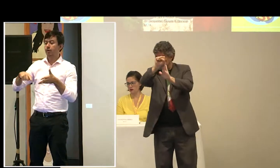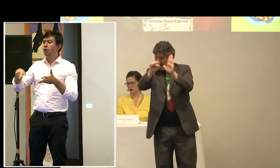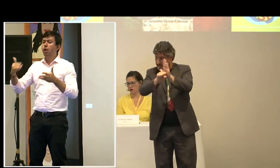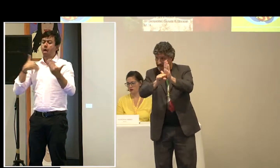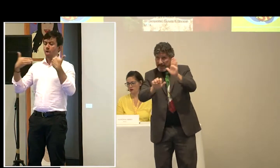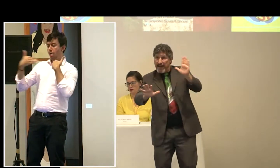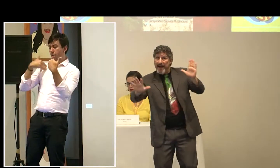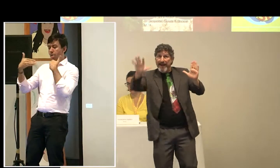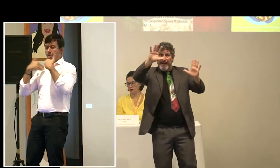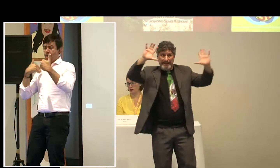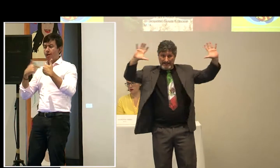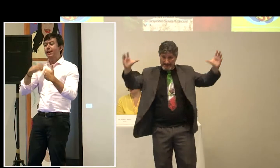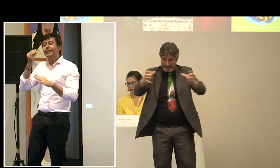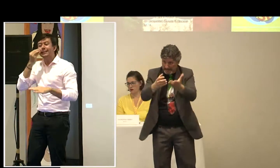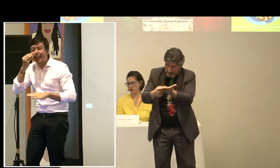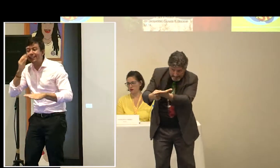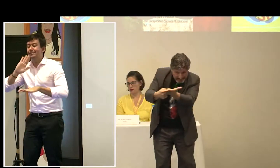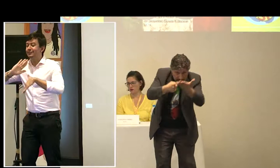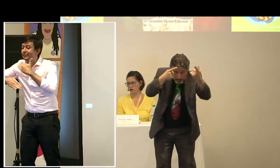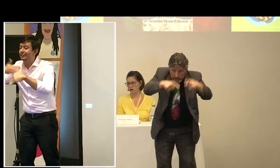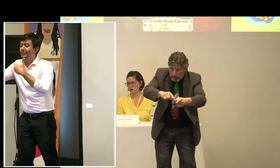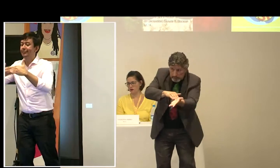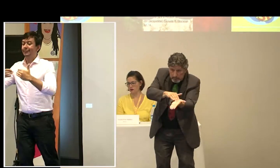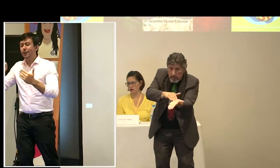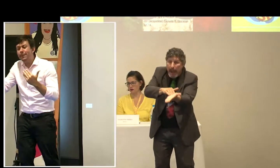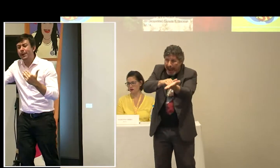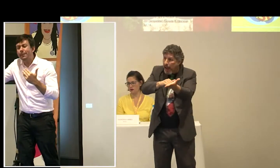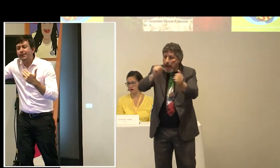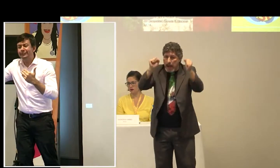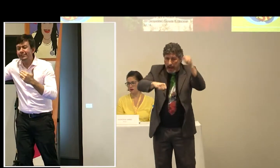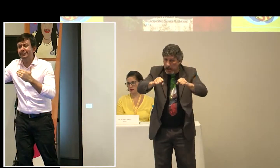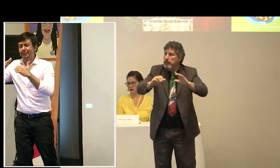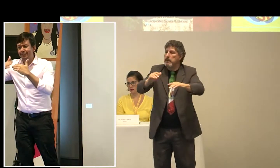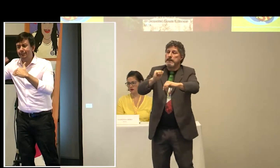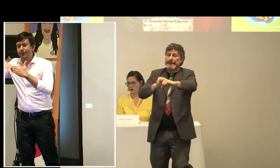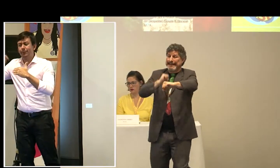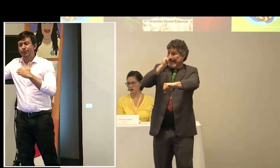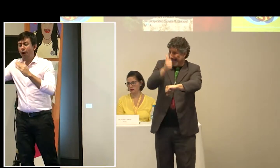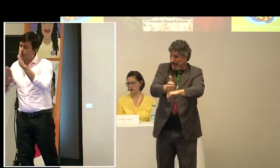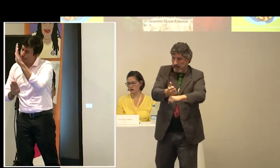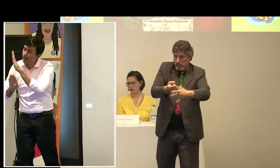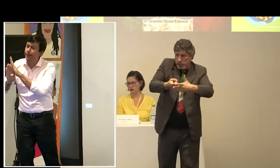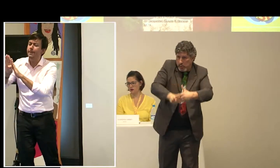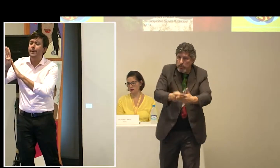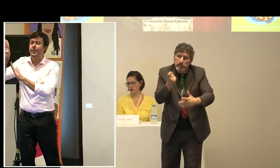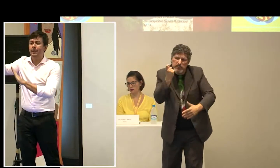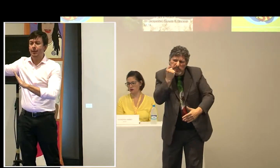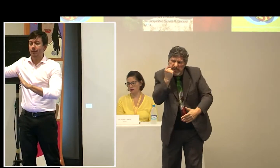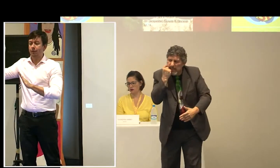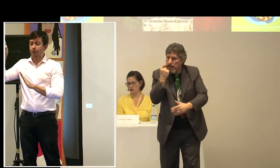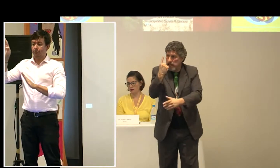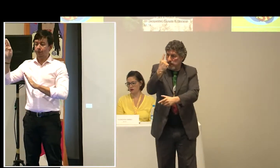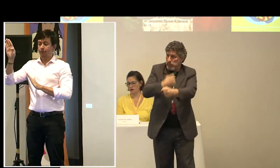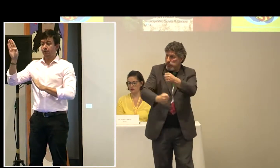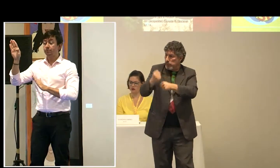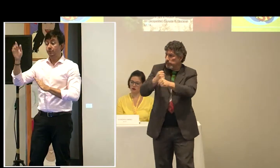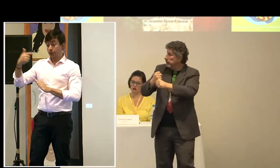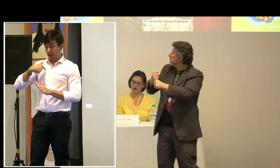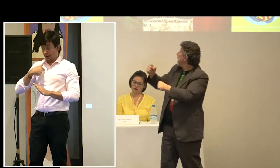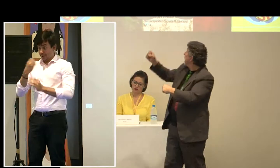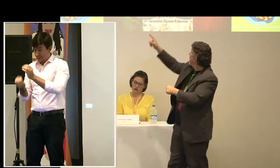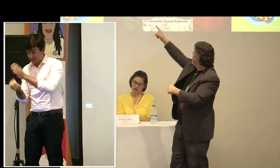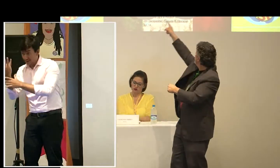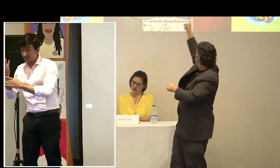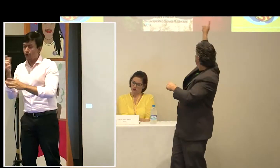Existem muitos surdos na escola e por isso é importante que eles utilizem a língua de sinais e que isso ocorra cada